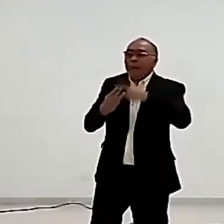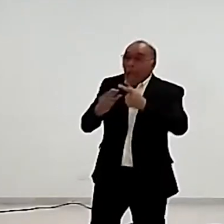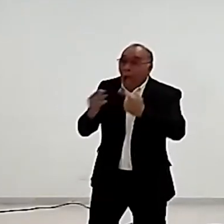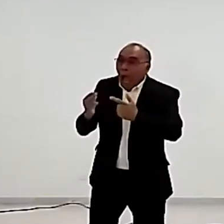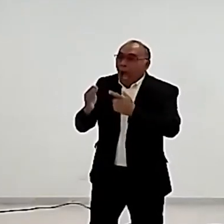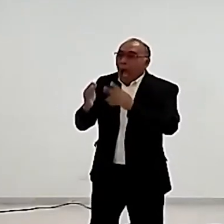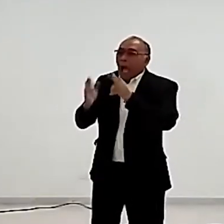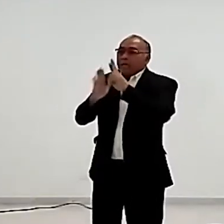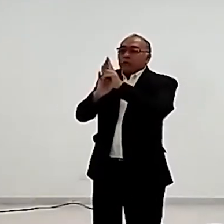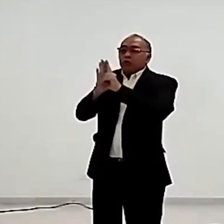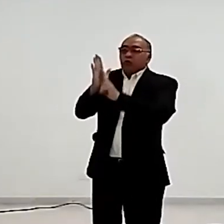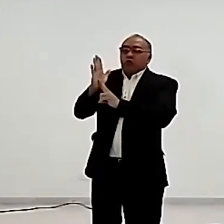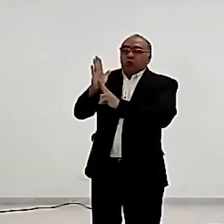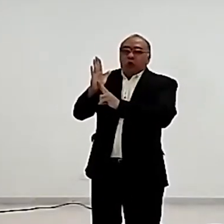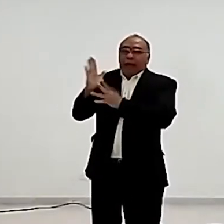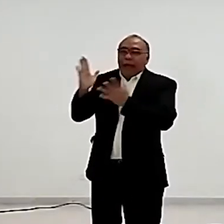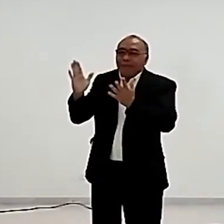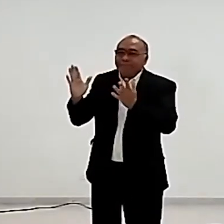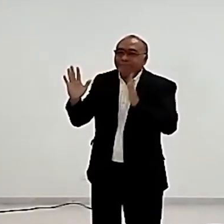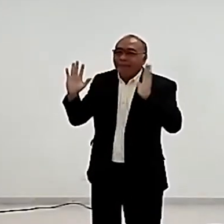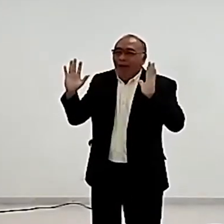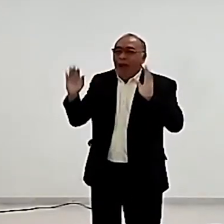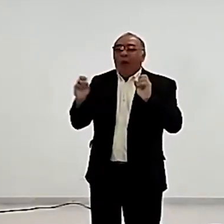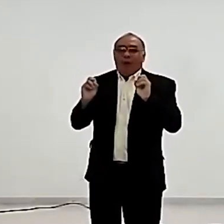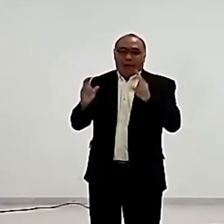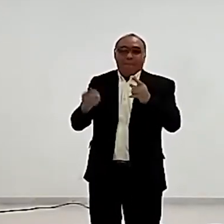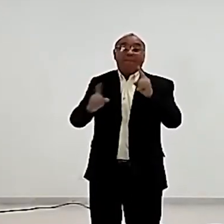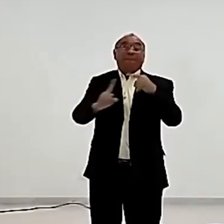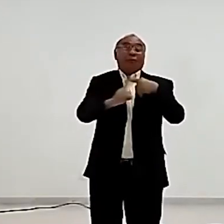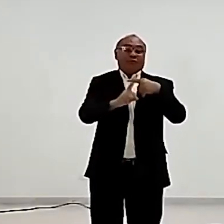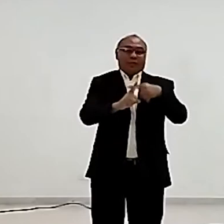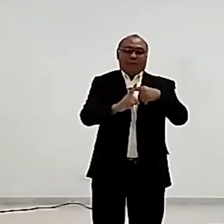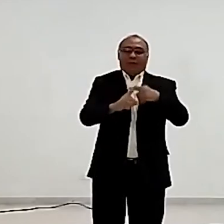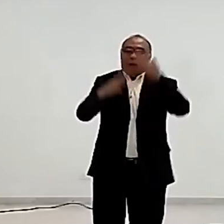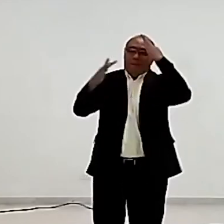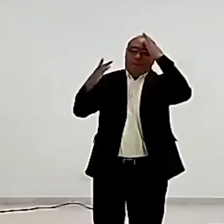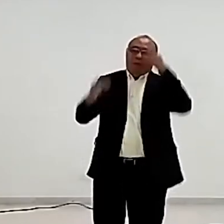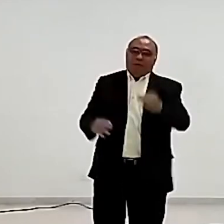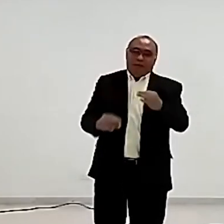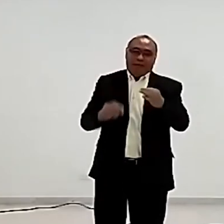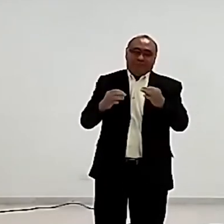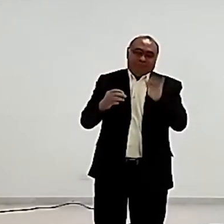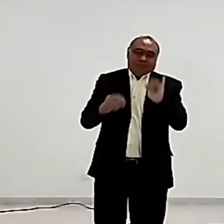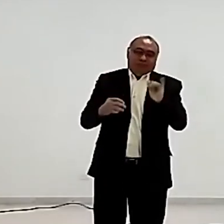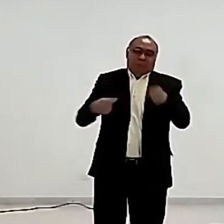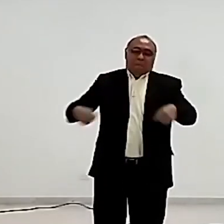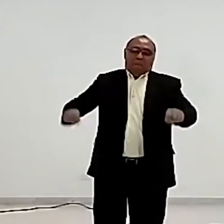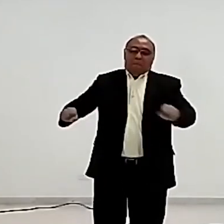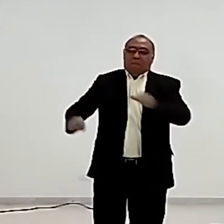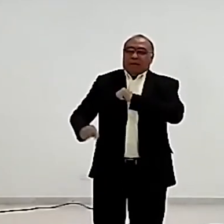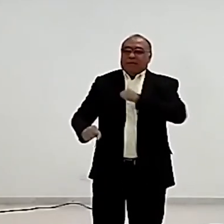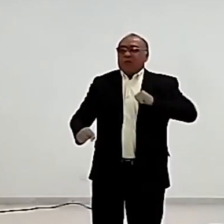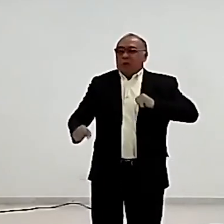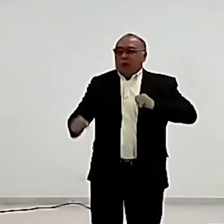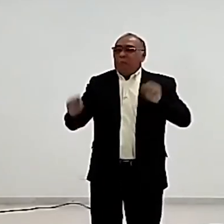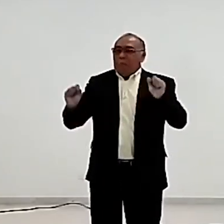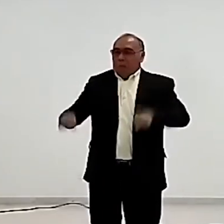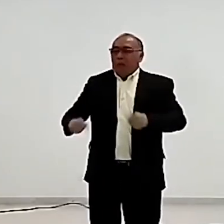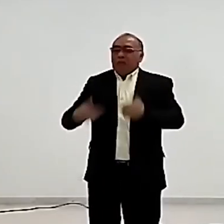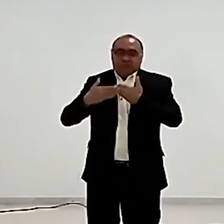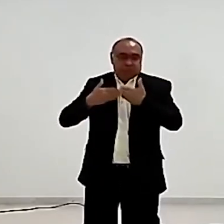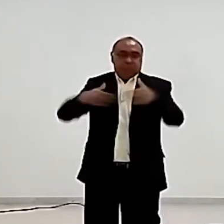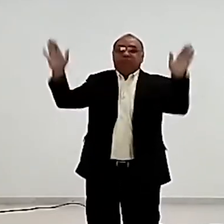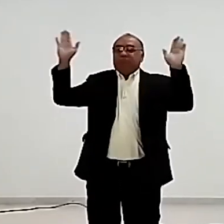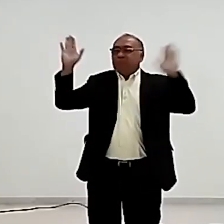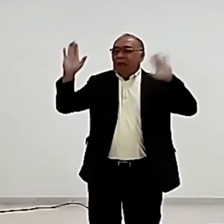porque se están movilizando con esta licencia adversidad en que se salen del alma muchas cosas que pueden suceder con su licencia